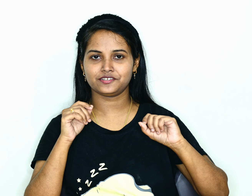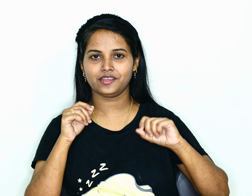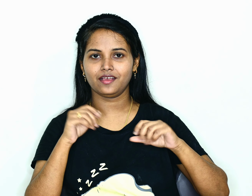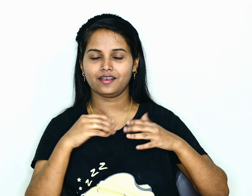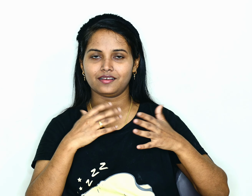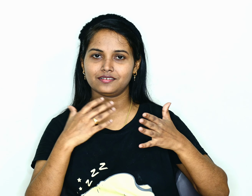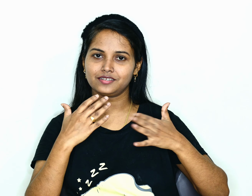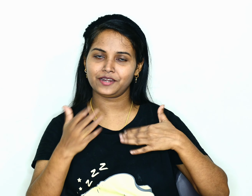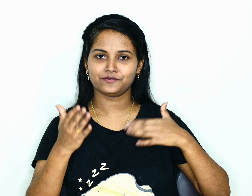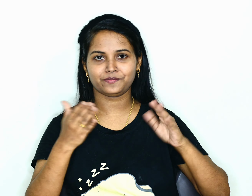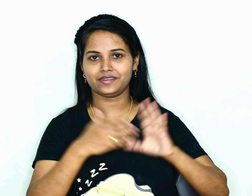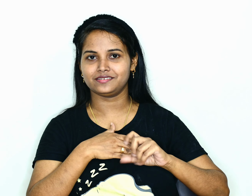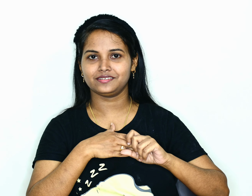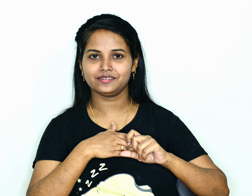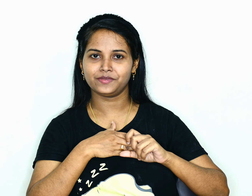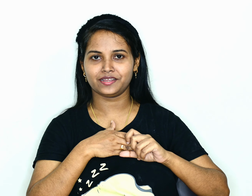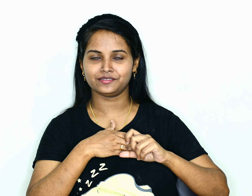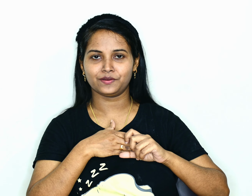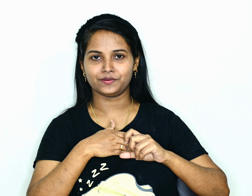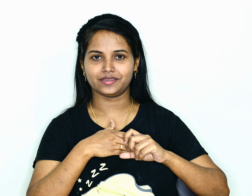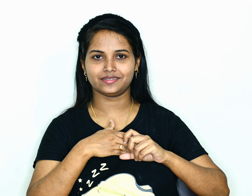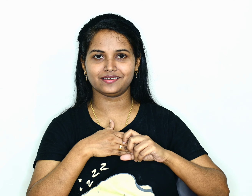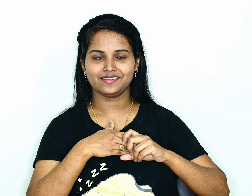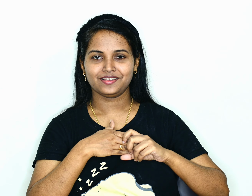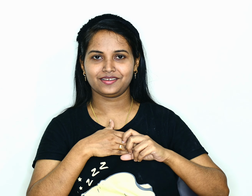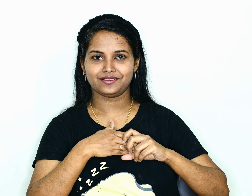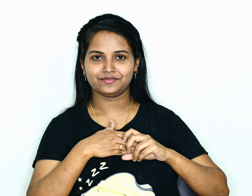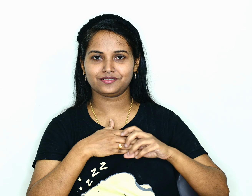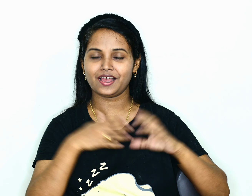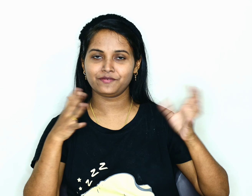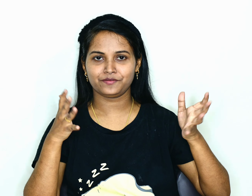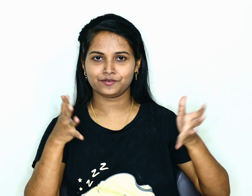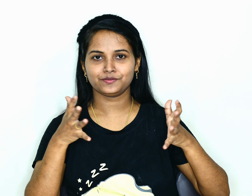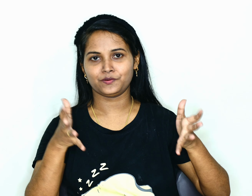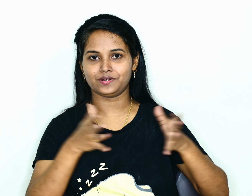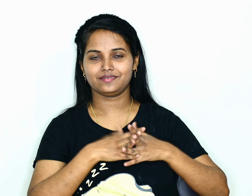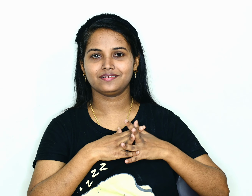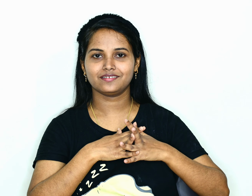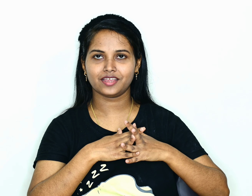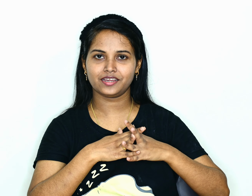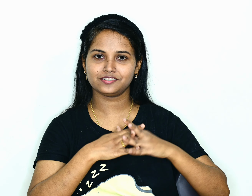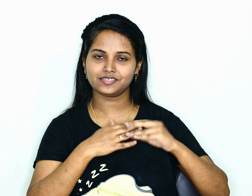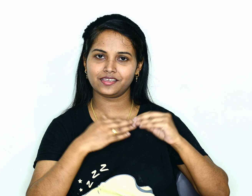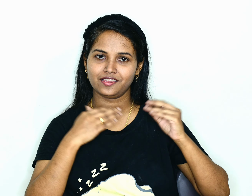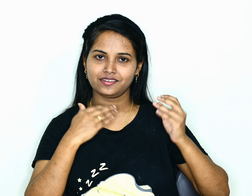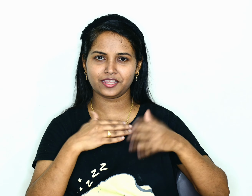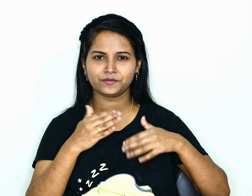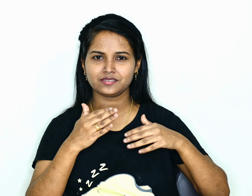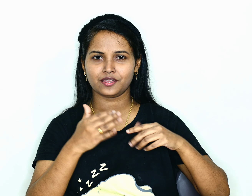68 kg एंड ऑफ द प्रेगनेंसी तक मेरा इतना हो गया था। थाई वेट वॉज मोर। एंड जैसे नाइन्थ मंथ स्टार्ट